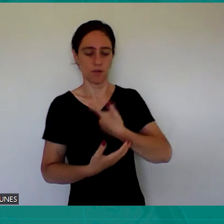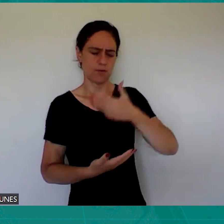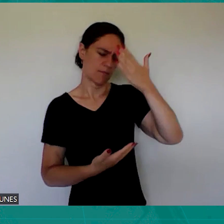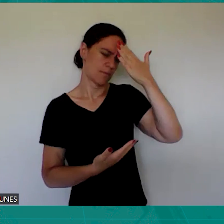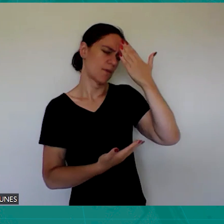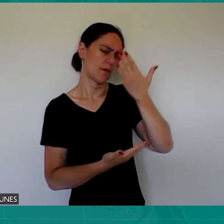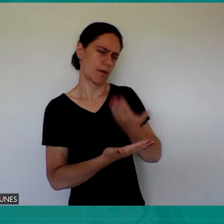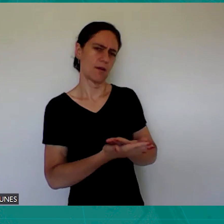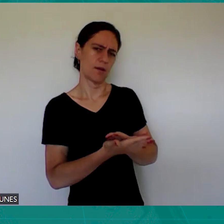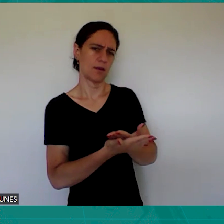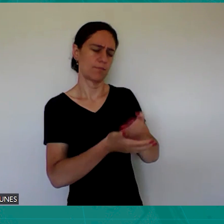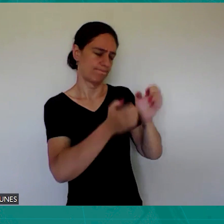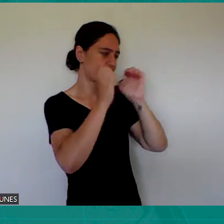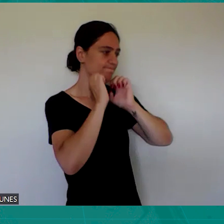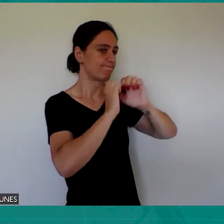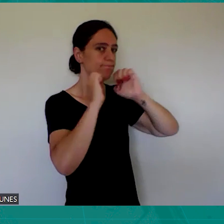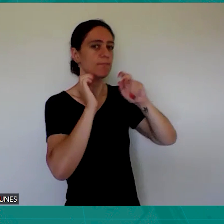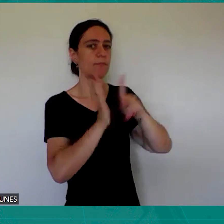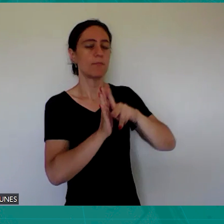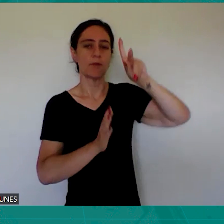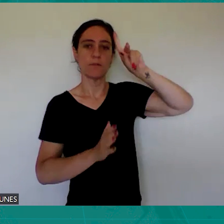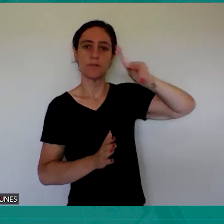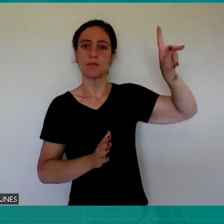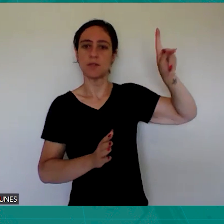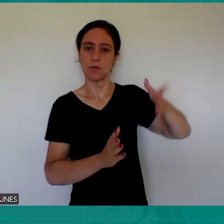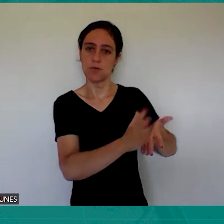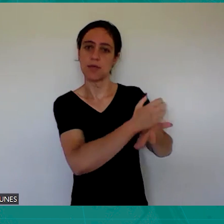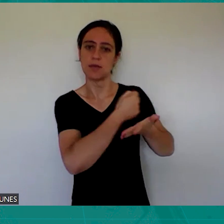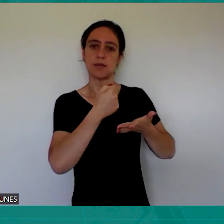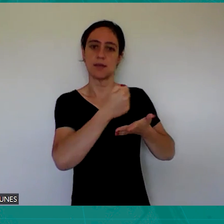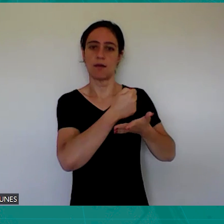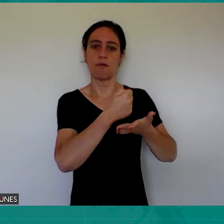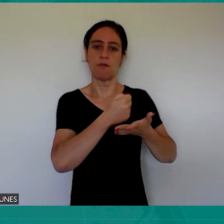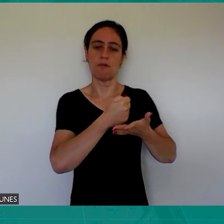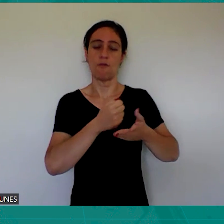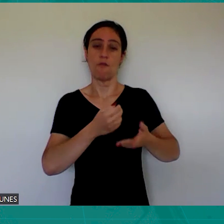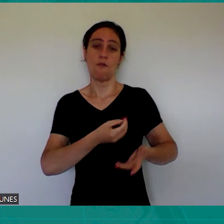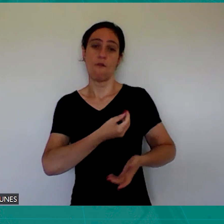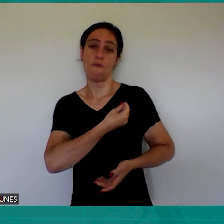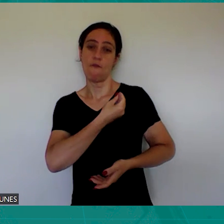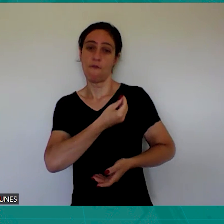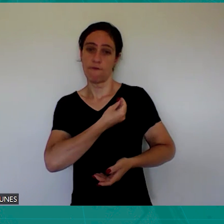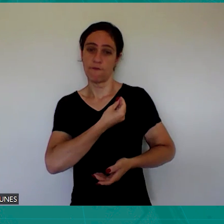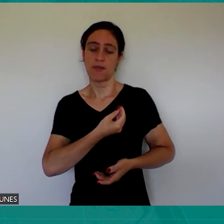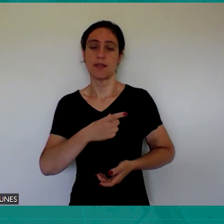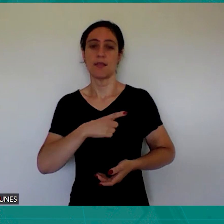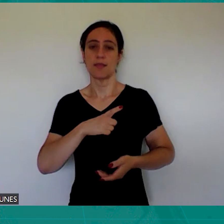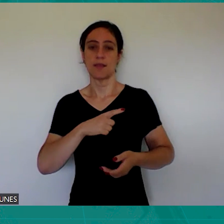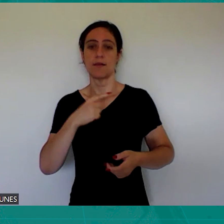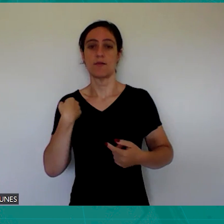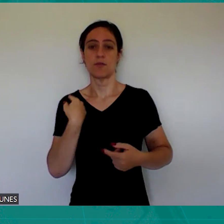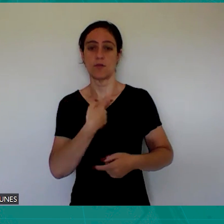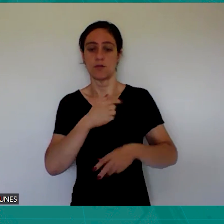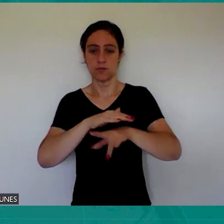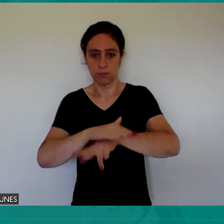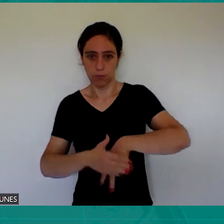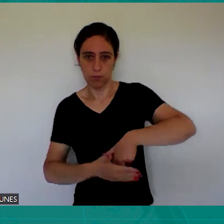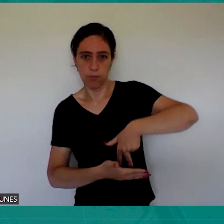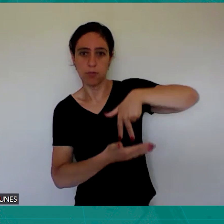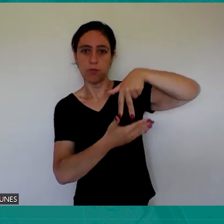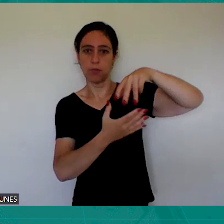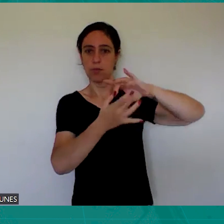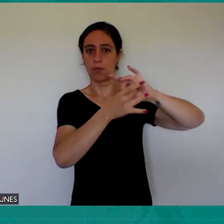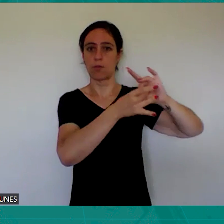e nós fomos salvos, ganhamos a vida, ressuscitamos com Cristo, e não só ressuscitamos com